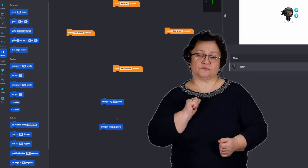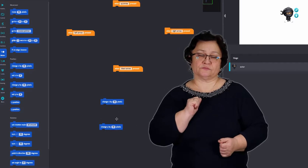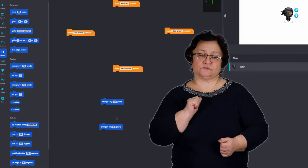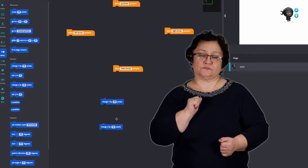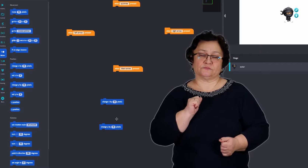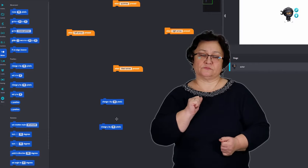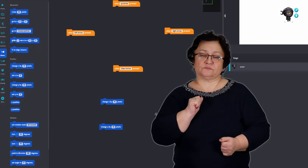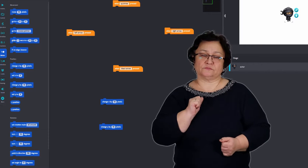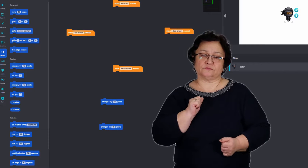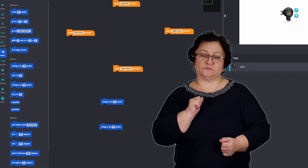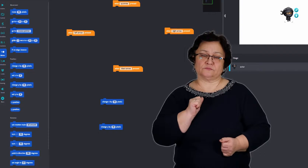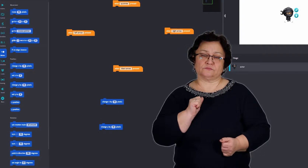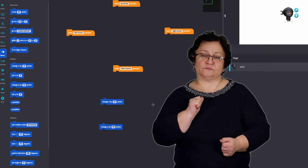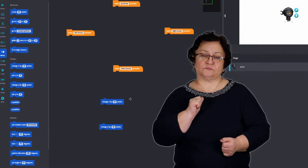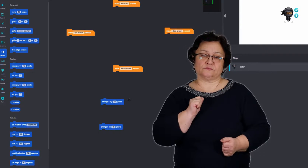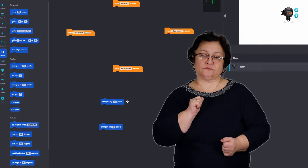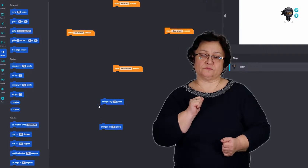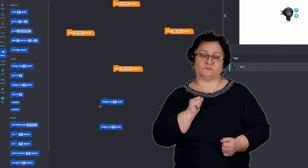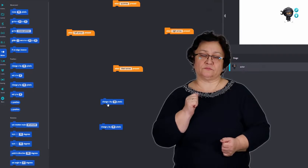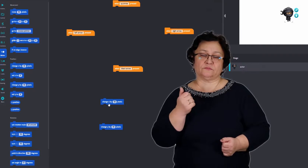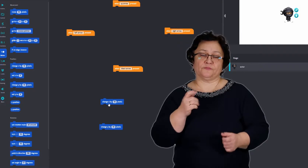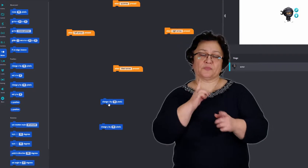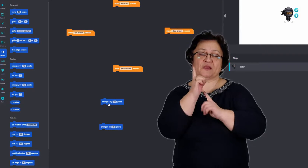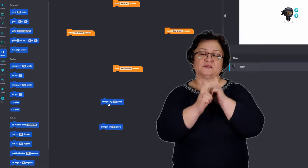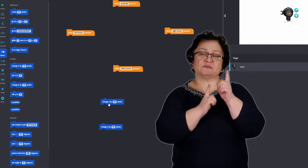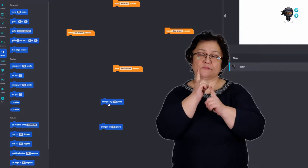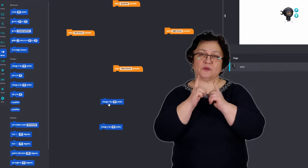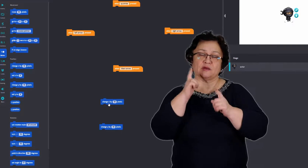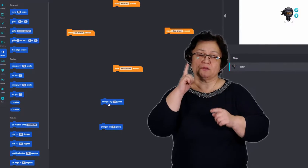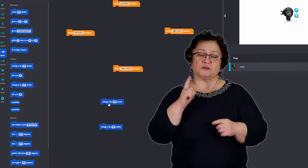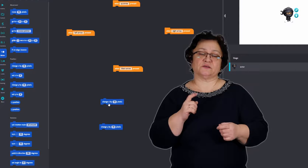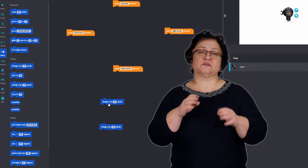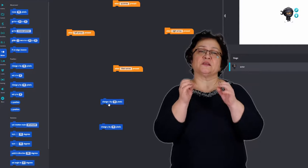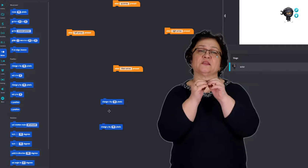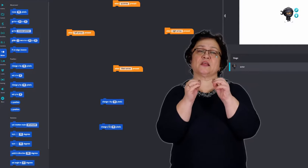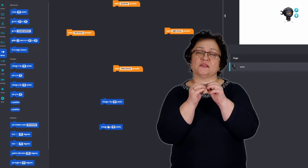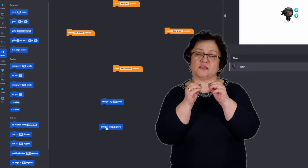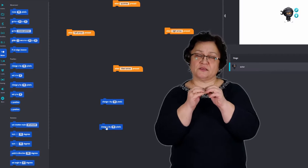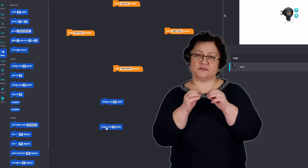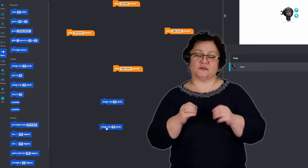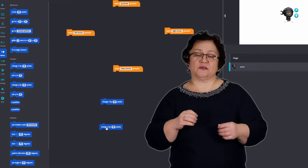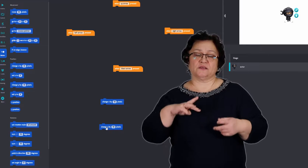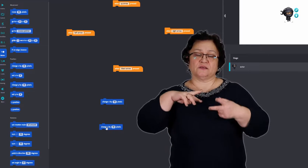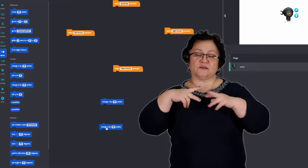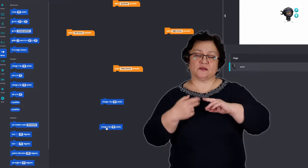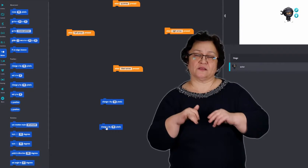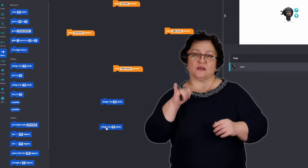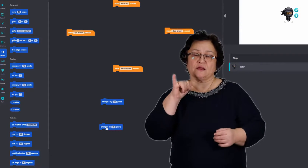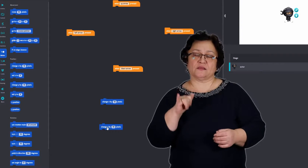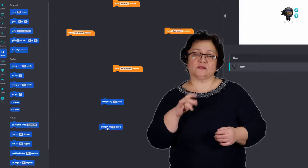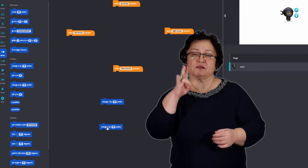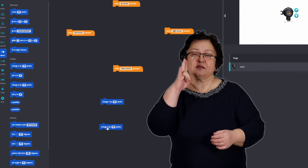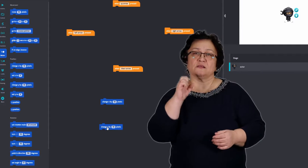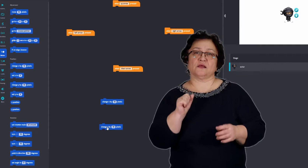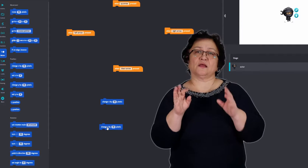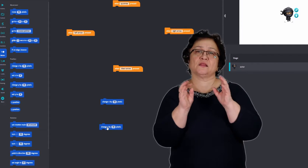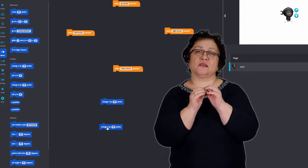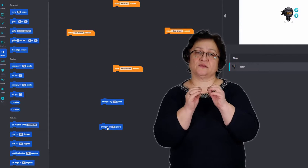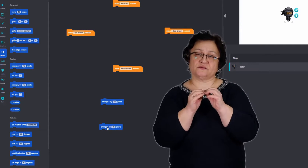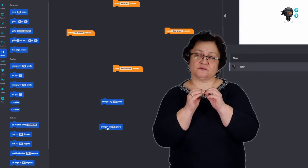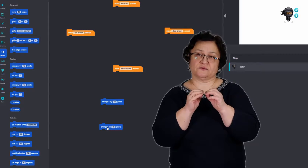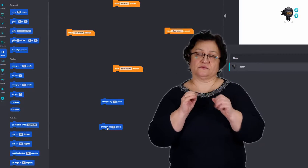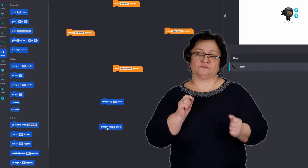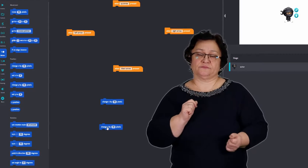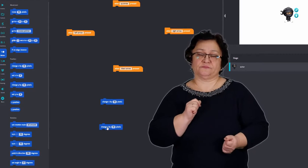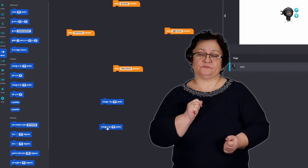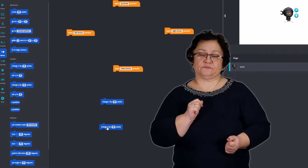by 10 pixels. Змінити x на 10 пікселів та змінити y на 10